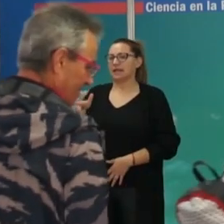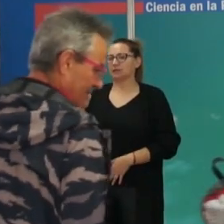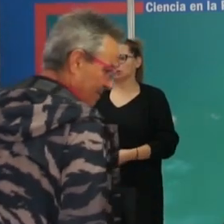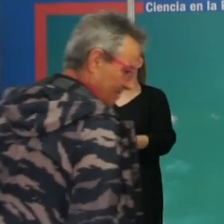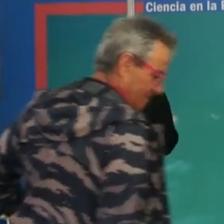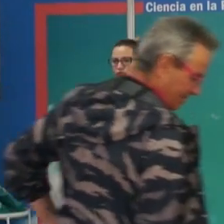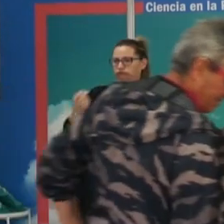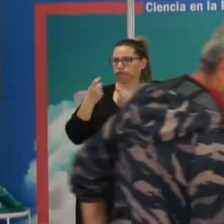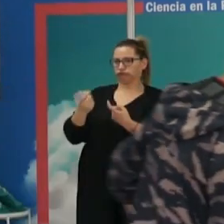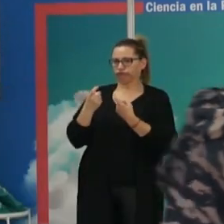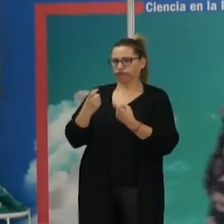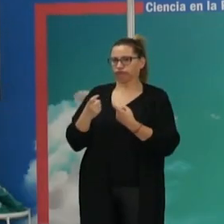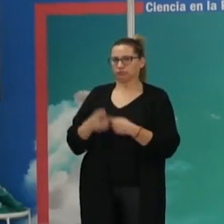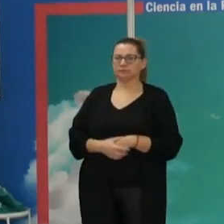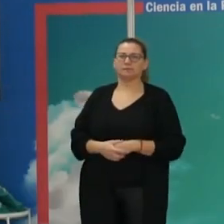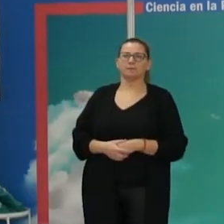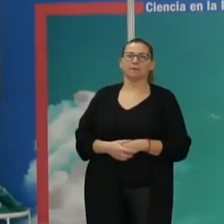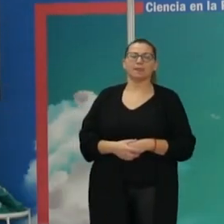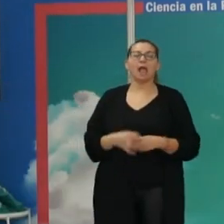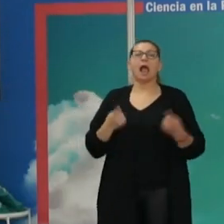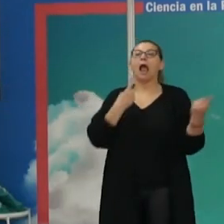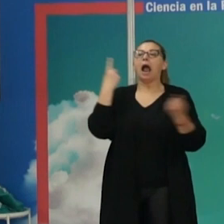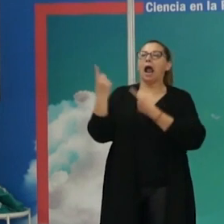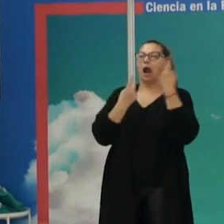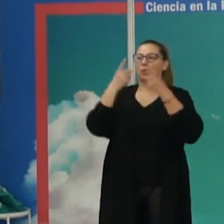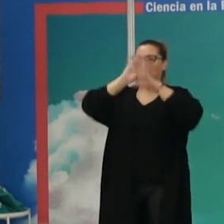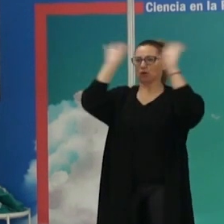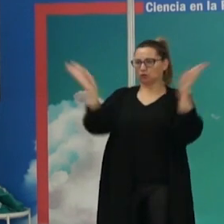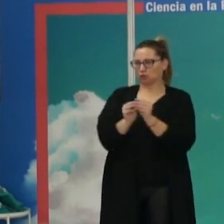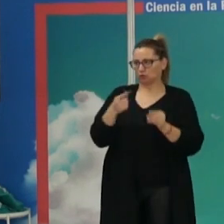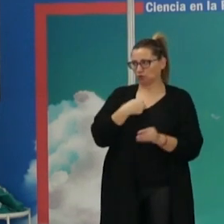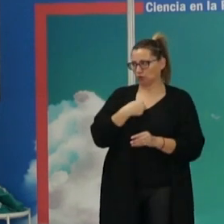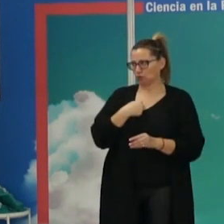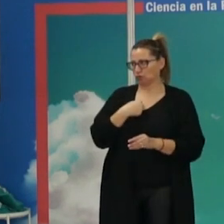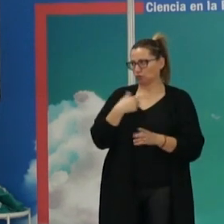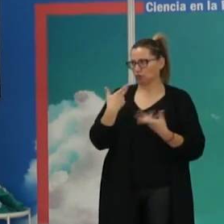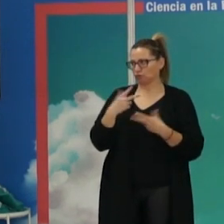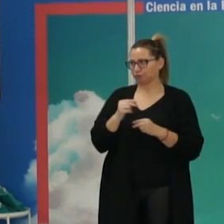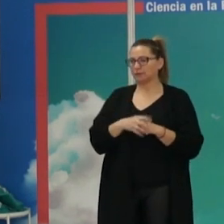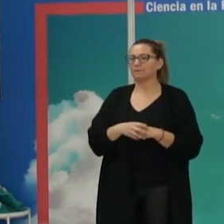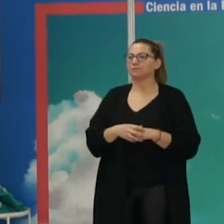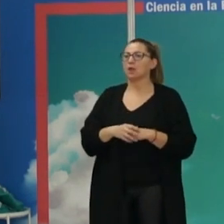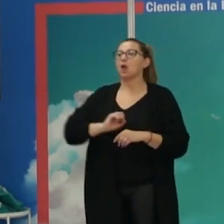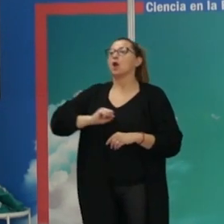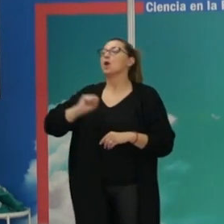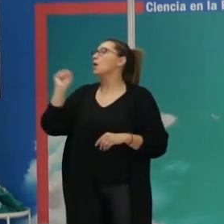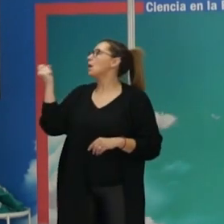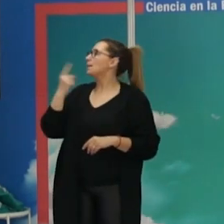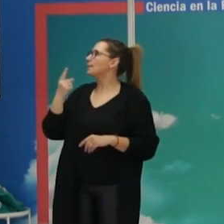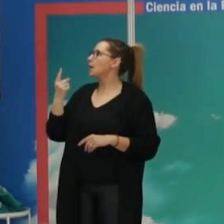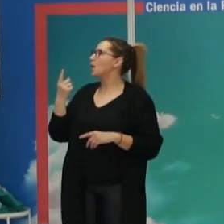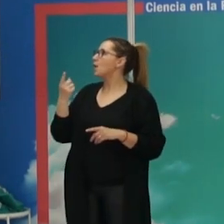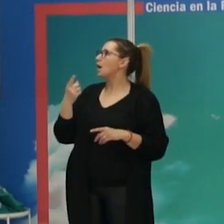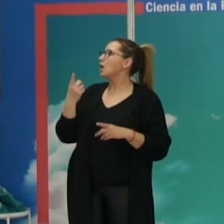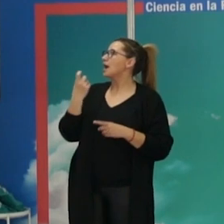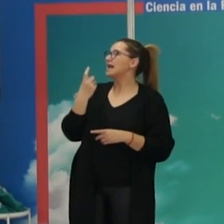funcionamos. Bien, algunas conclusiones, y ya voy a ir terminando. Primero, necesitamos problematizar la relación entre